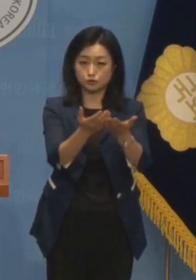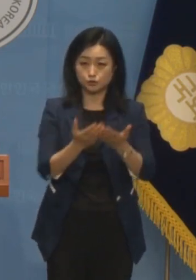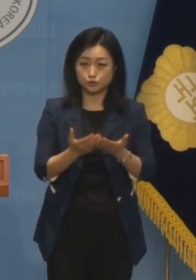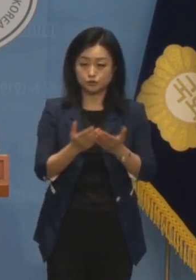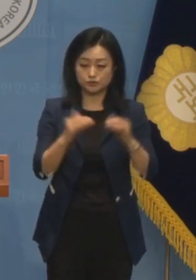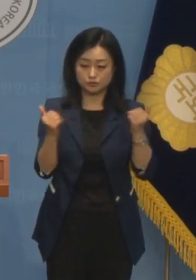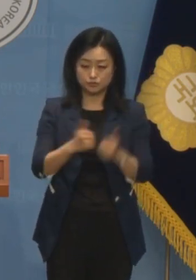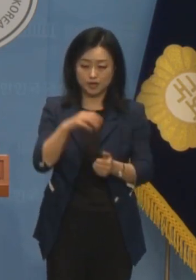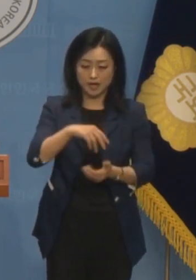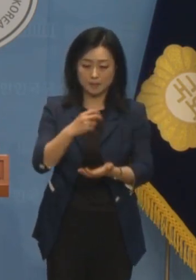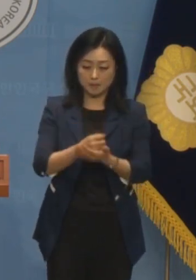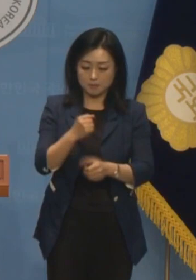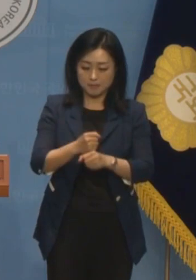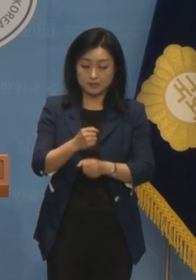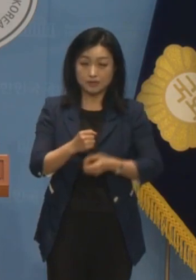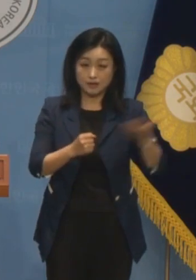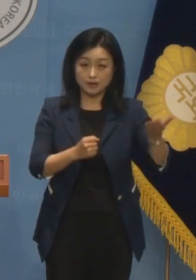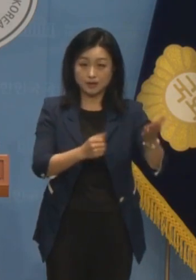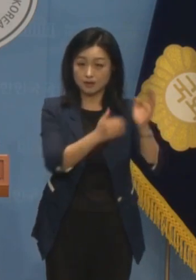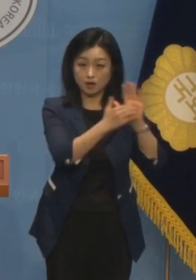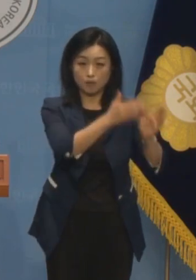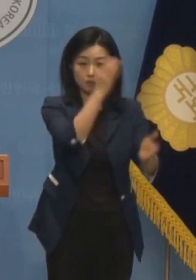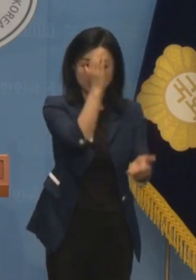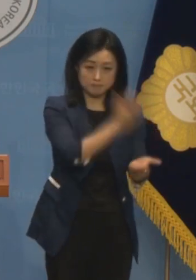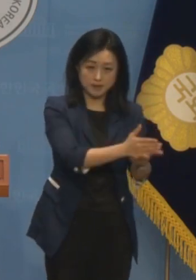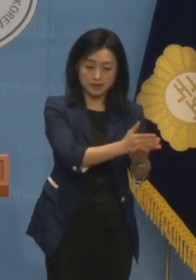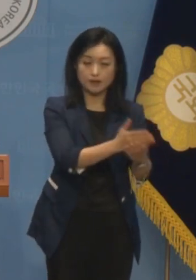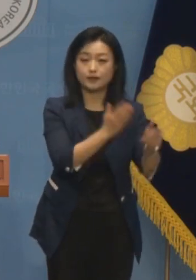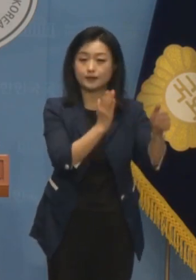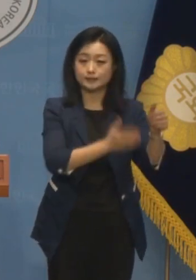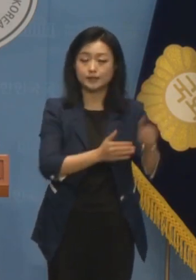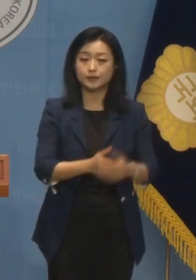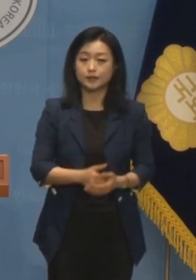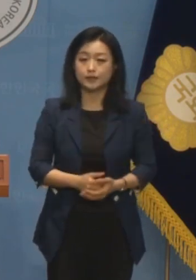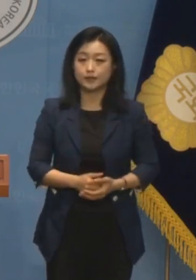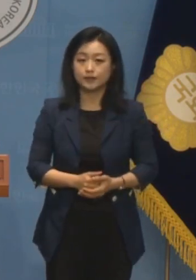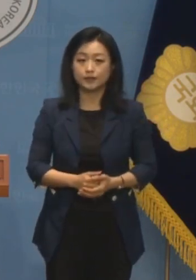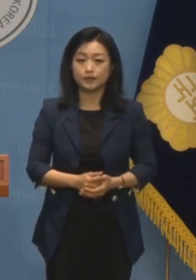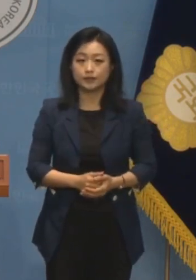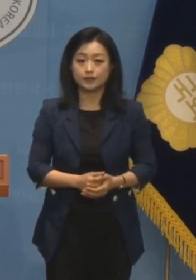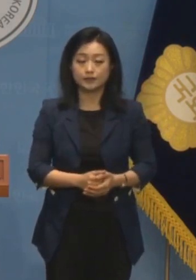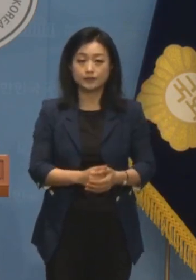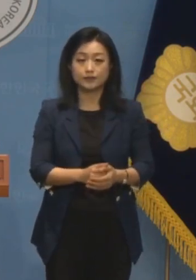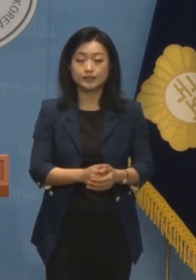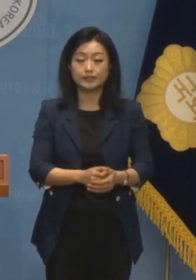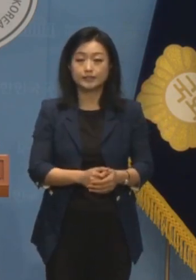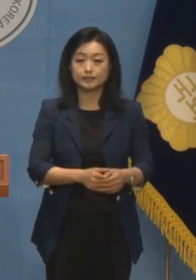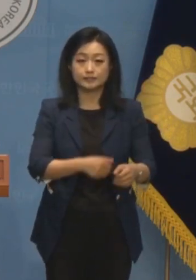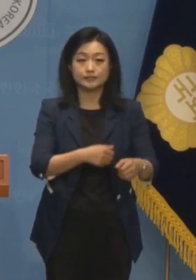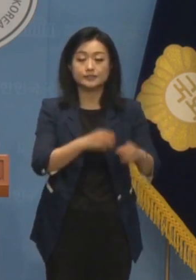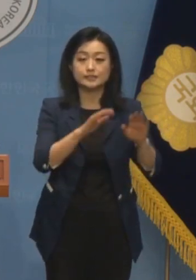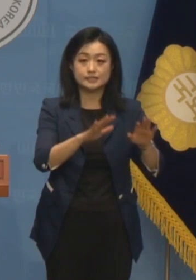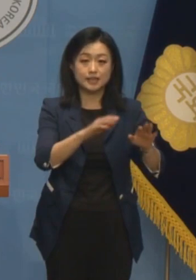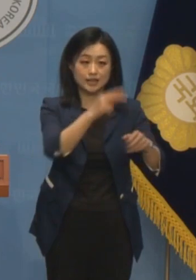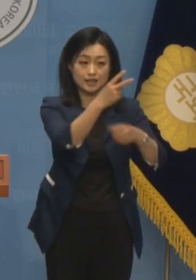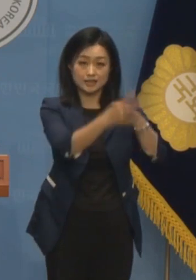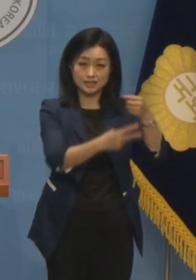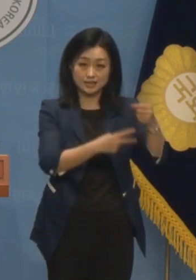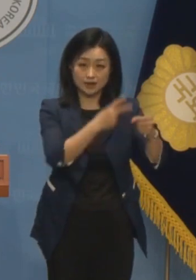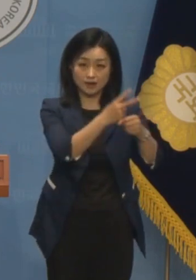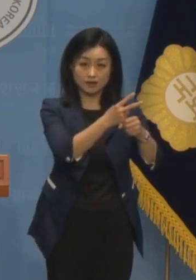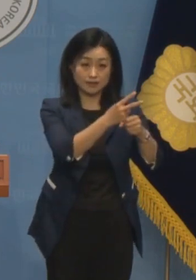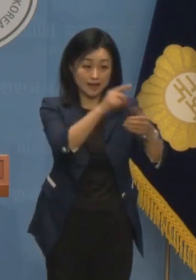보장한 입법부의 권한을 무력화시키는 행태를 즉각 멈추십시오. 임기가 절반도 되지 않아 벌써